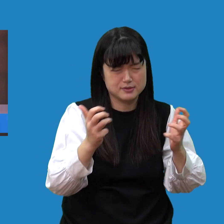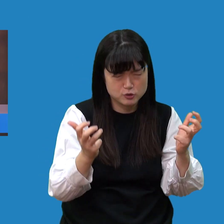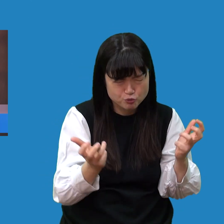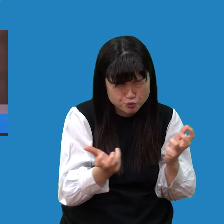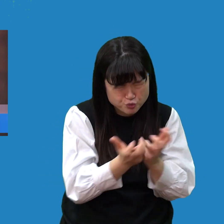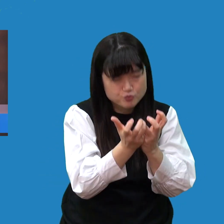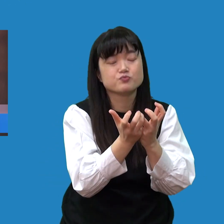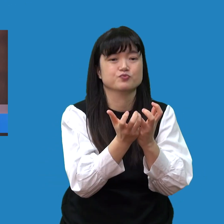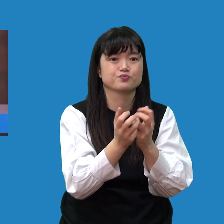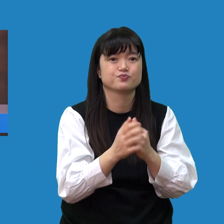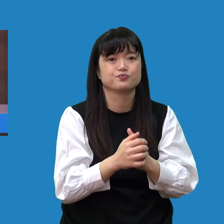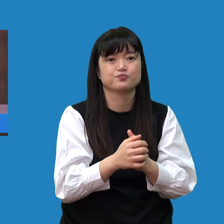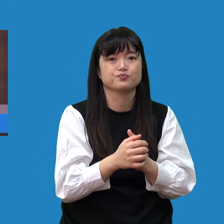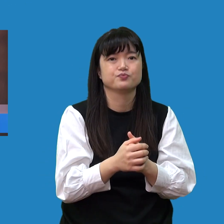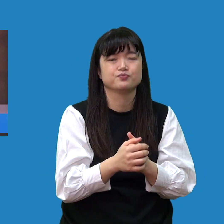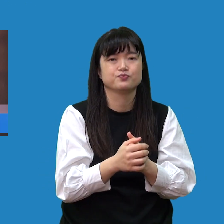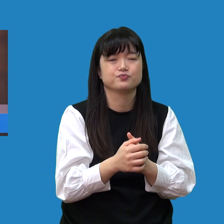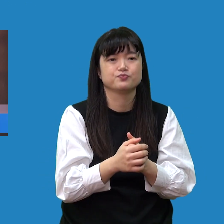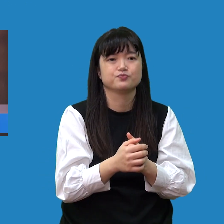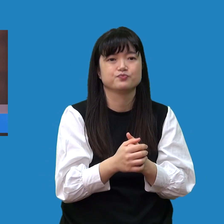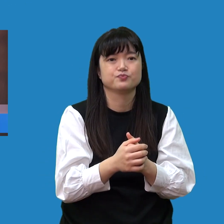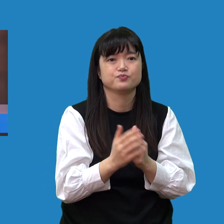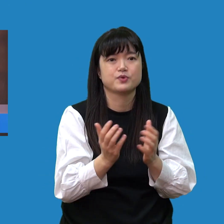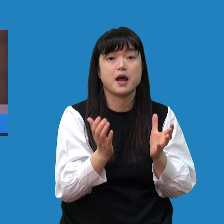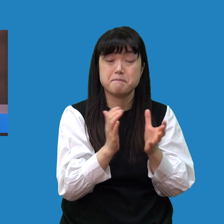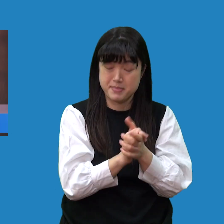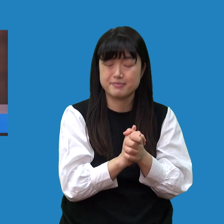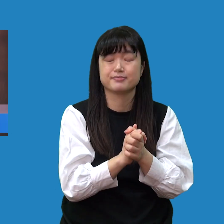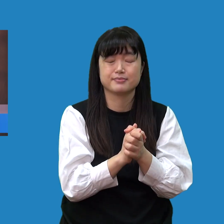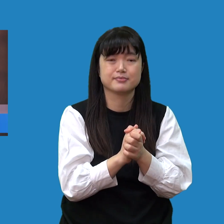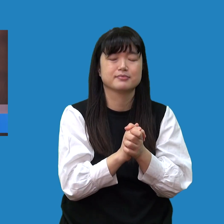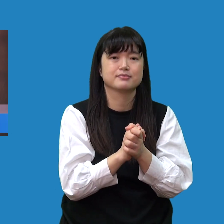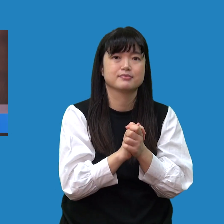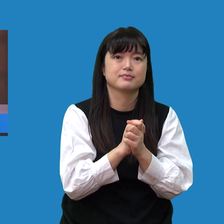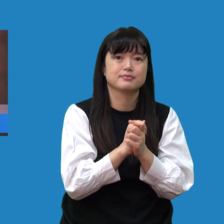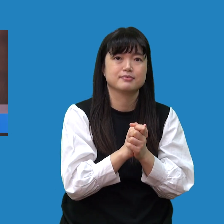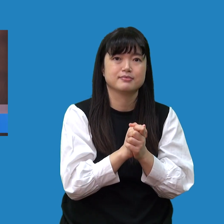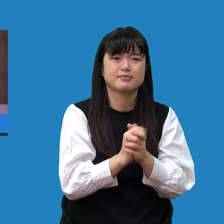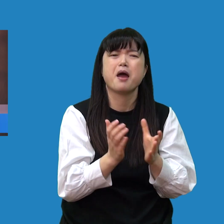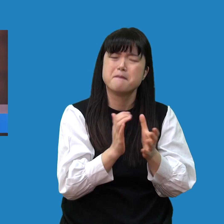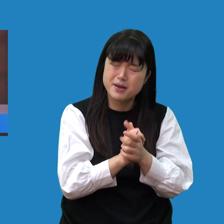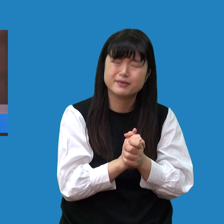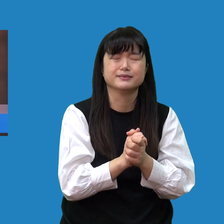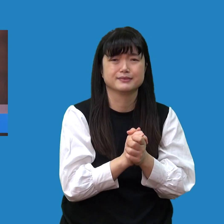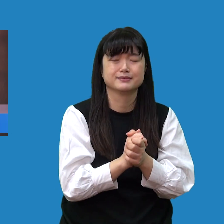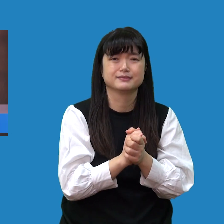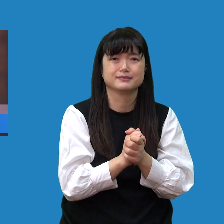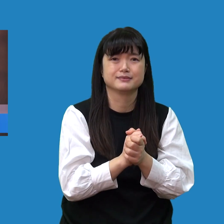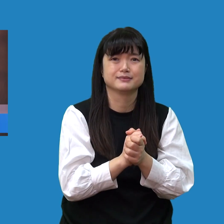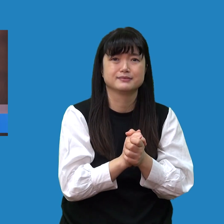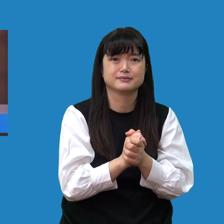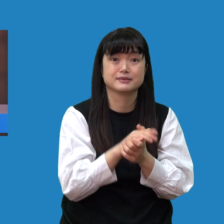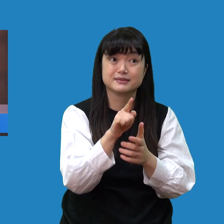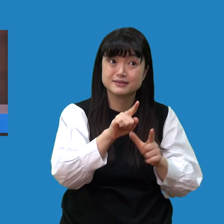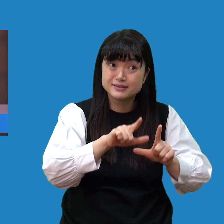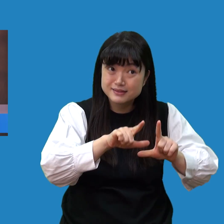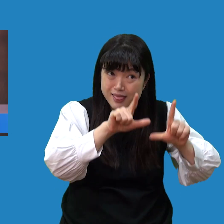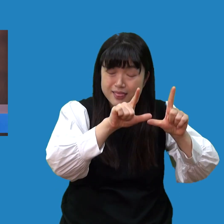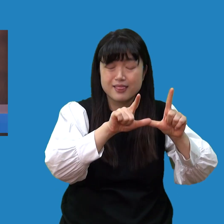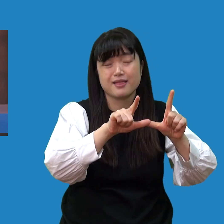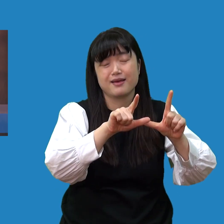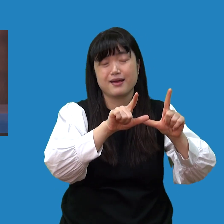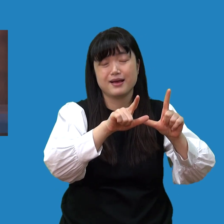지식이 세상에 충만할 것임이라. 아멘. 아멘. 여러분